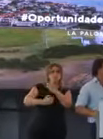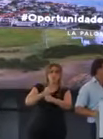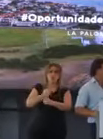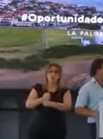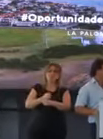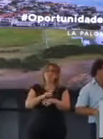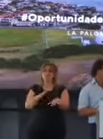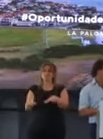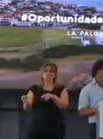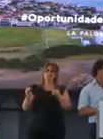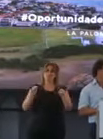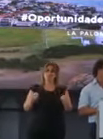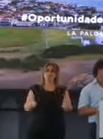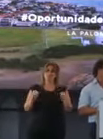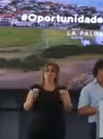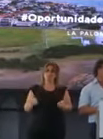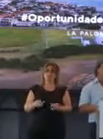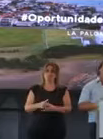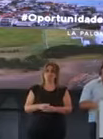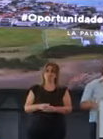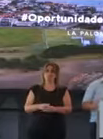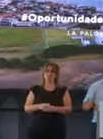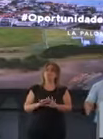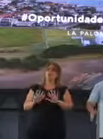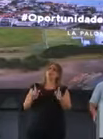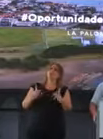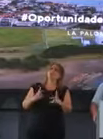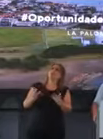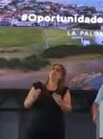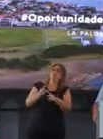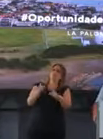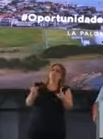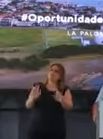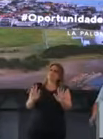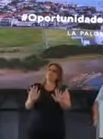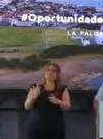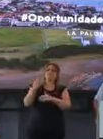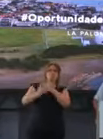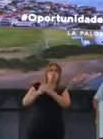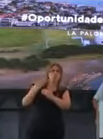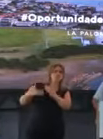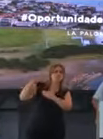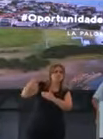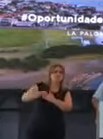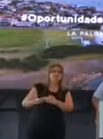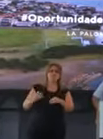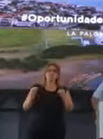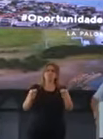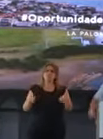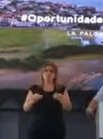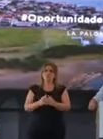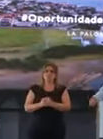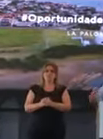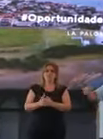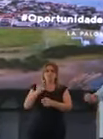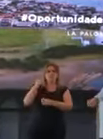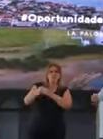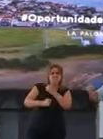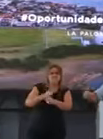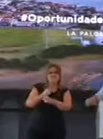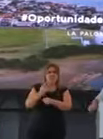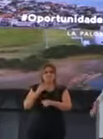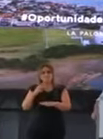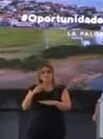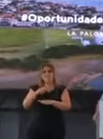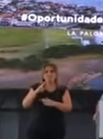medio chaucha, que no hay que esperar mucho los próximos 5 años, que van a ser años de ajuste,